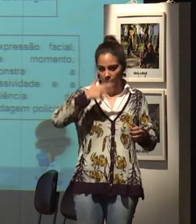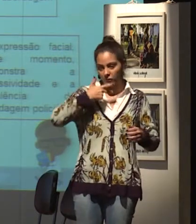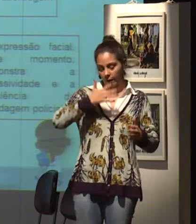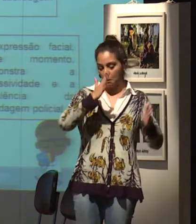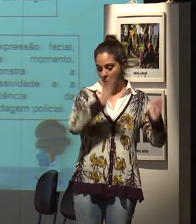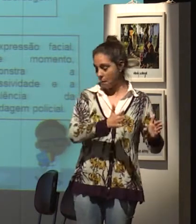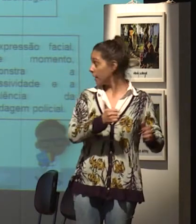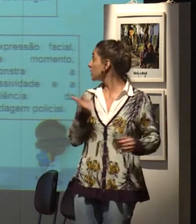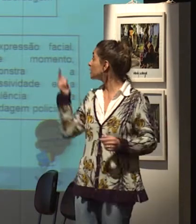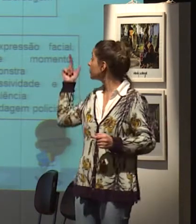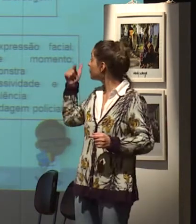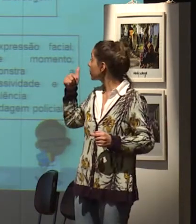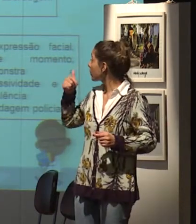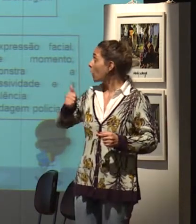Nesse primeiro momento da poesia,